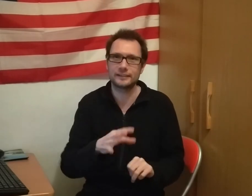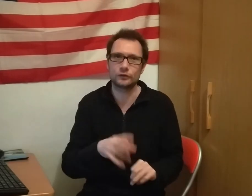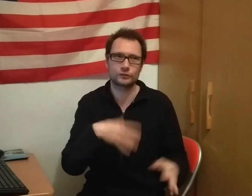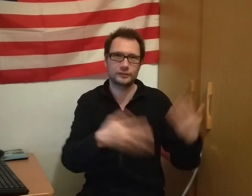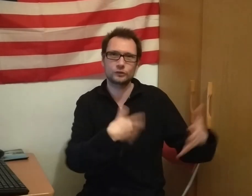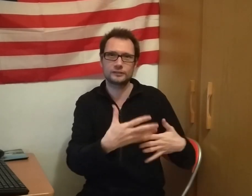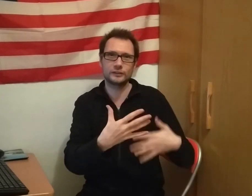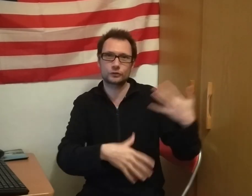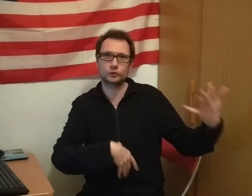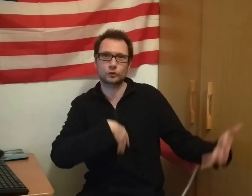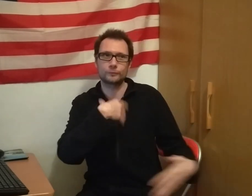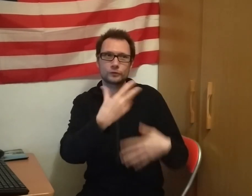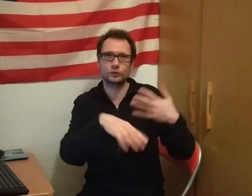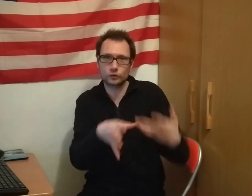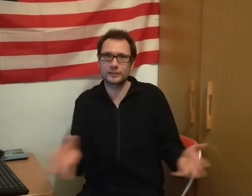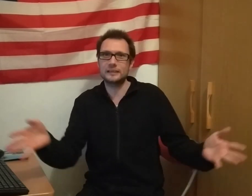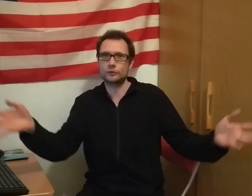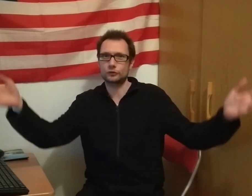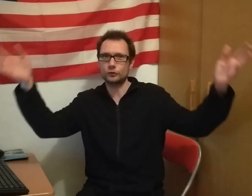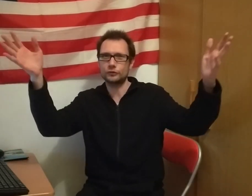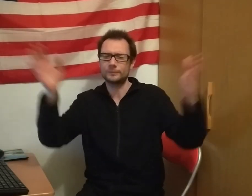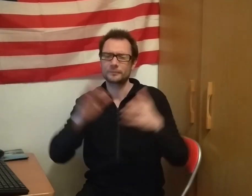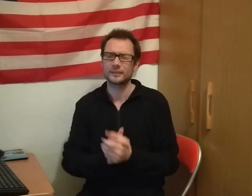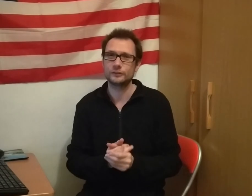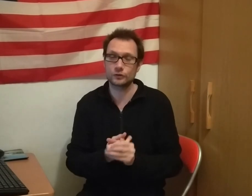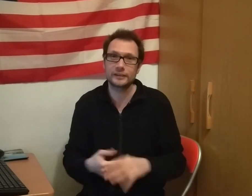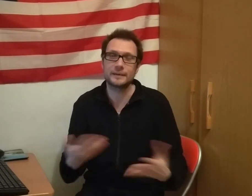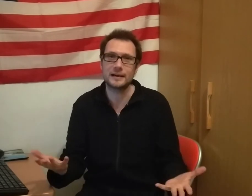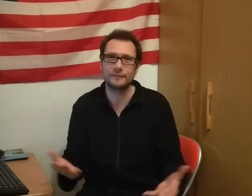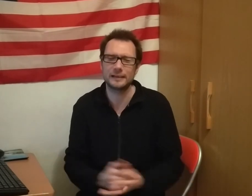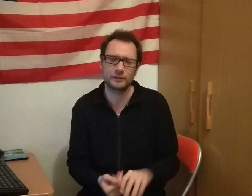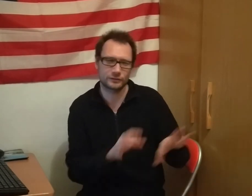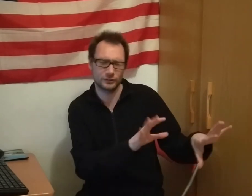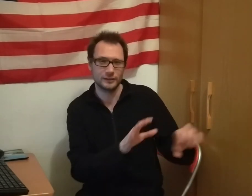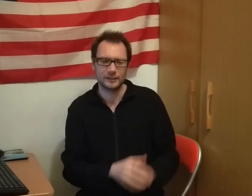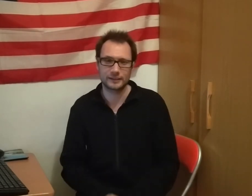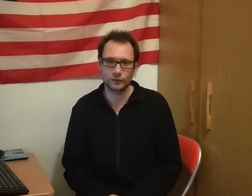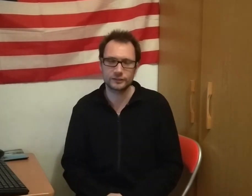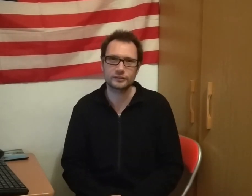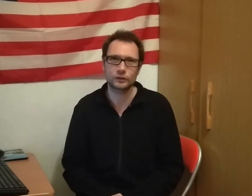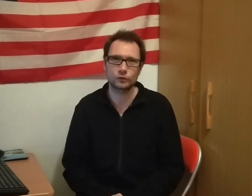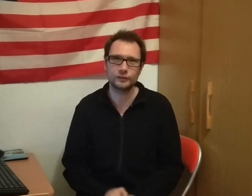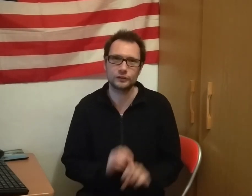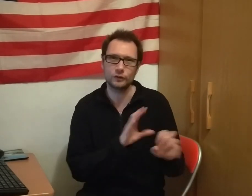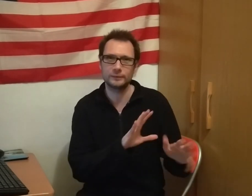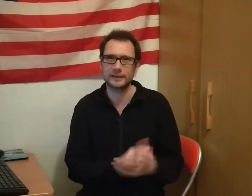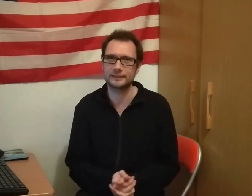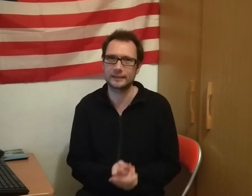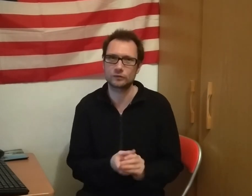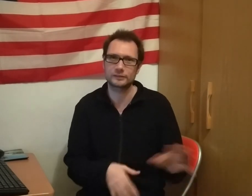172. Si nosotros to nos seguimos todos, no sería mal, ¿vale? Por eso quiero, si eso, hacer otro vídeo, ¿no? Para tener, como tener